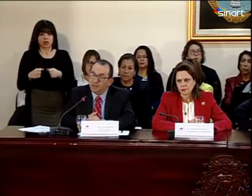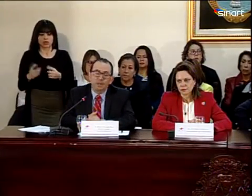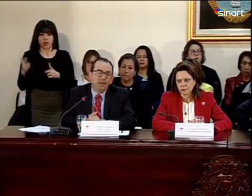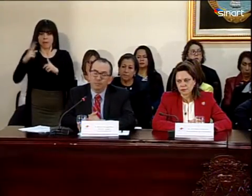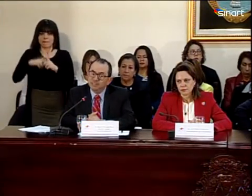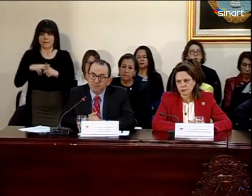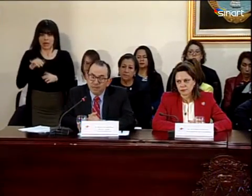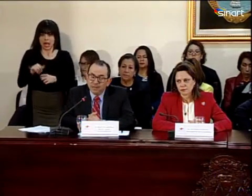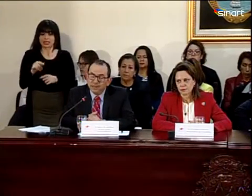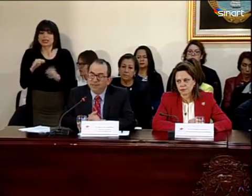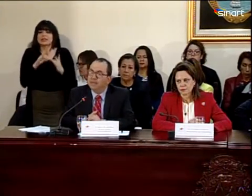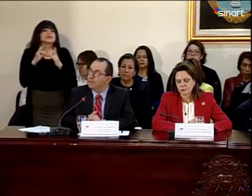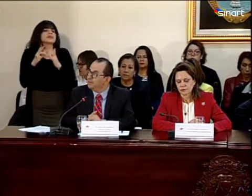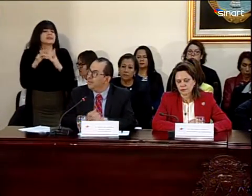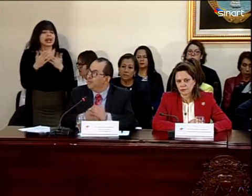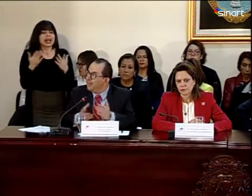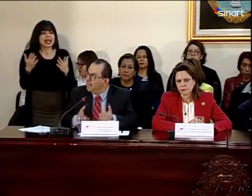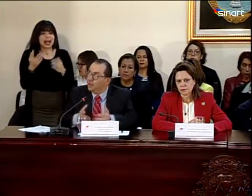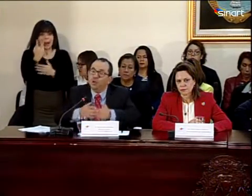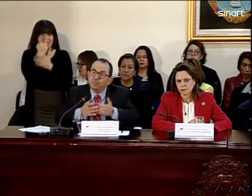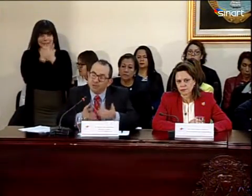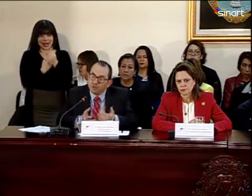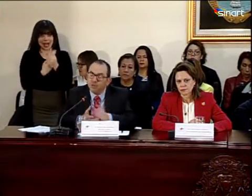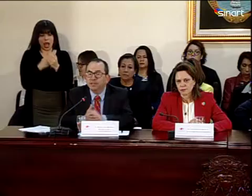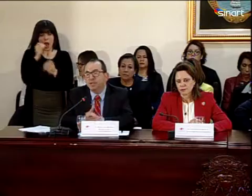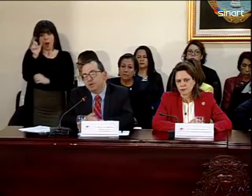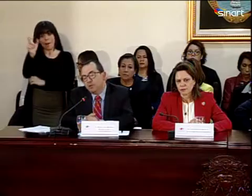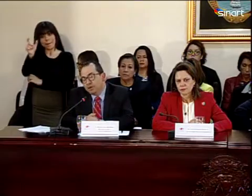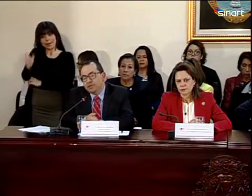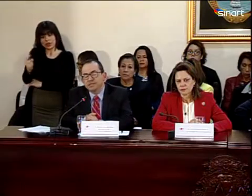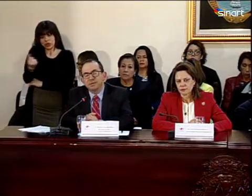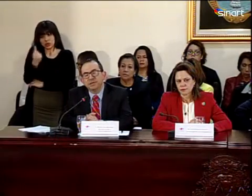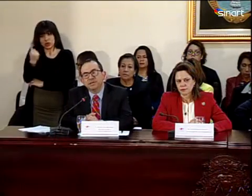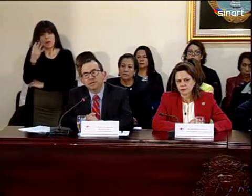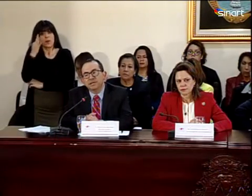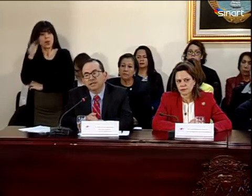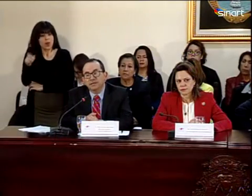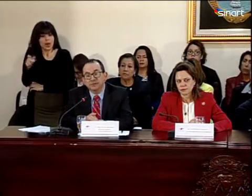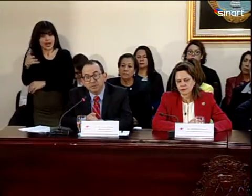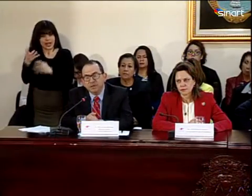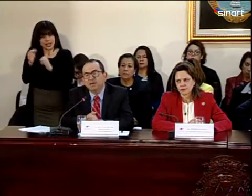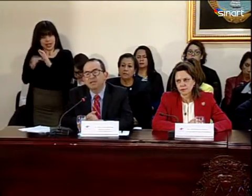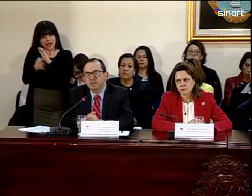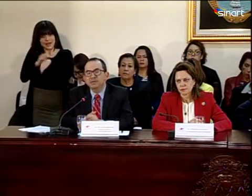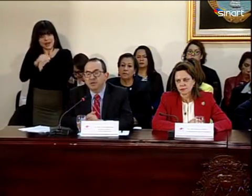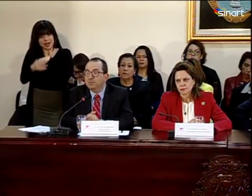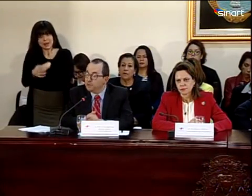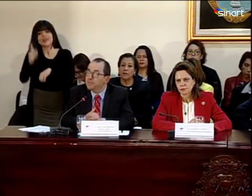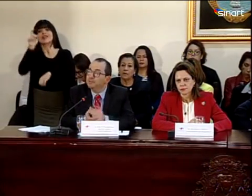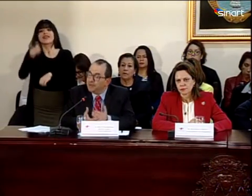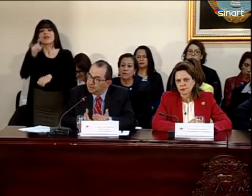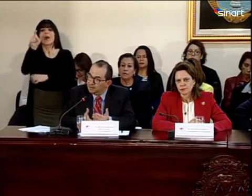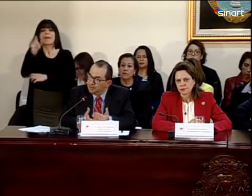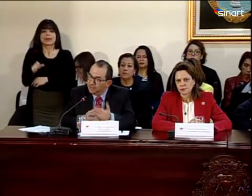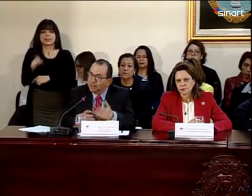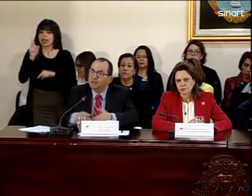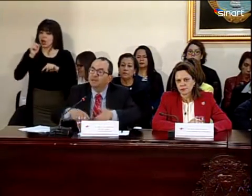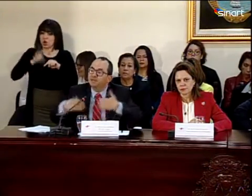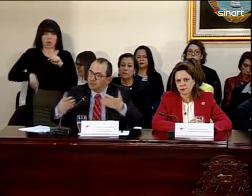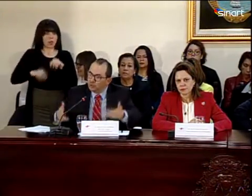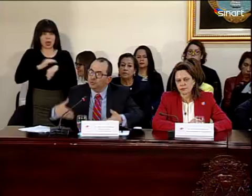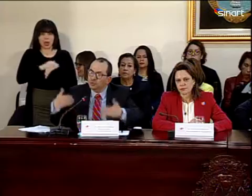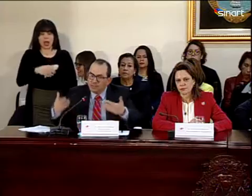práctica. La principal es que la pareja o la persona o la mujer que se practique la FIP debe ser una persona infértil y